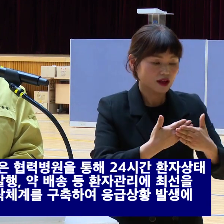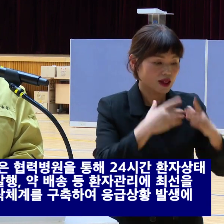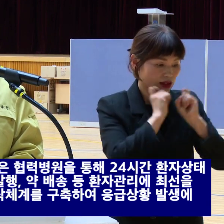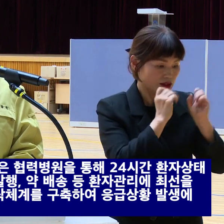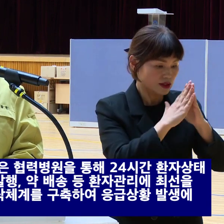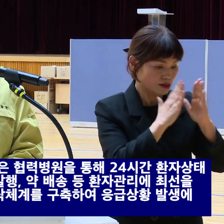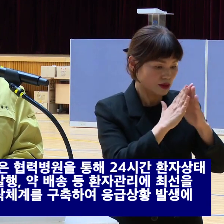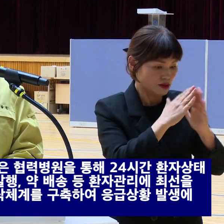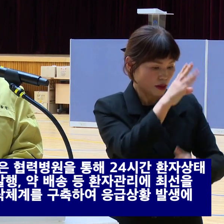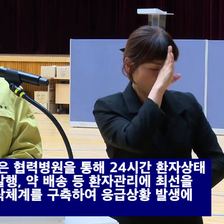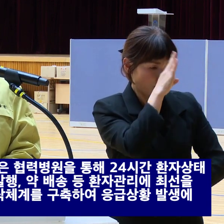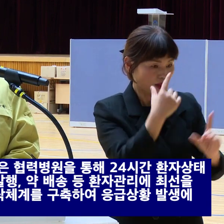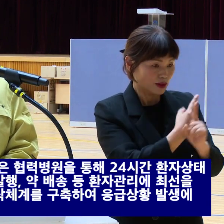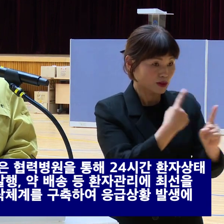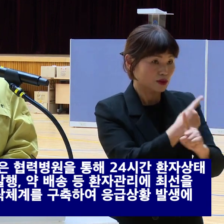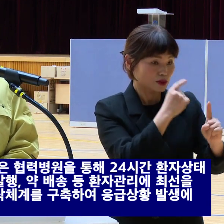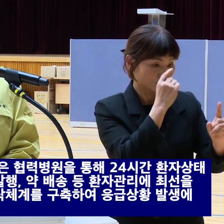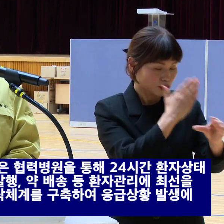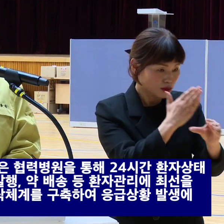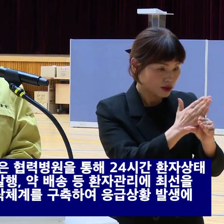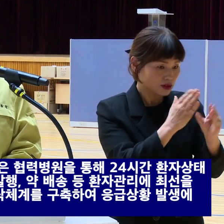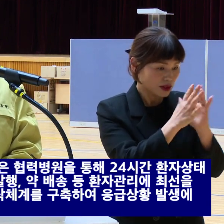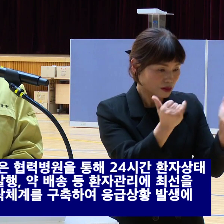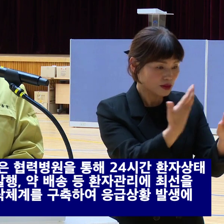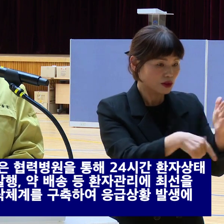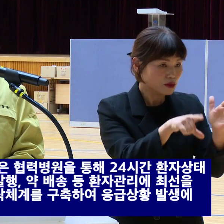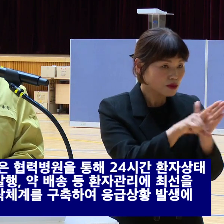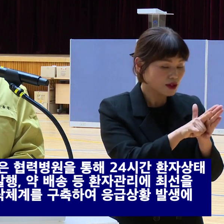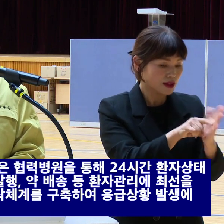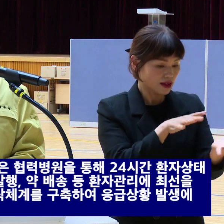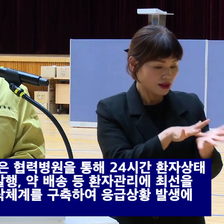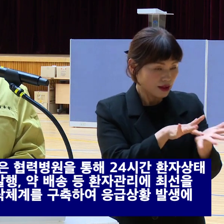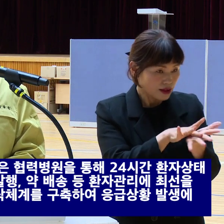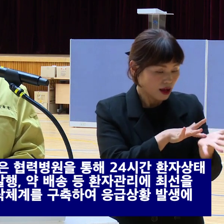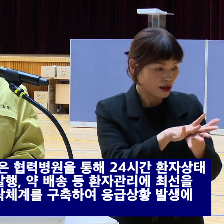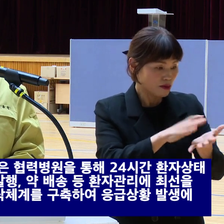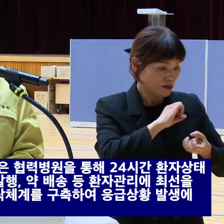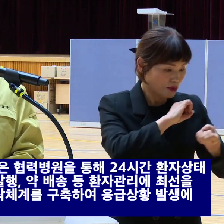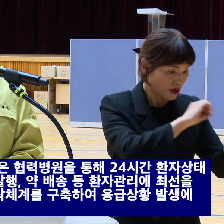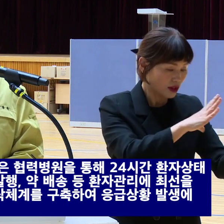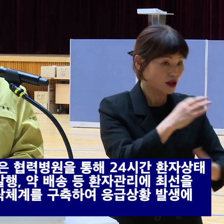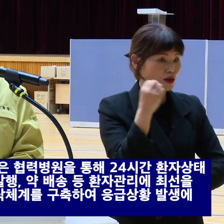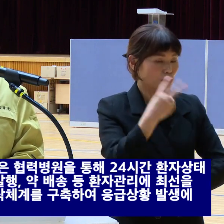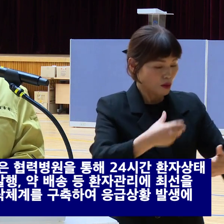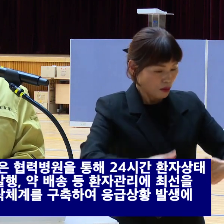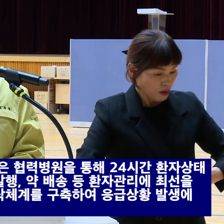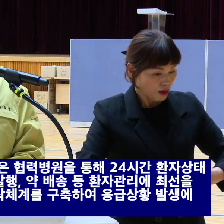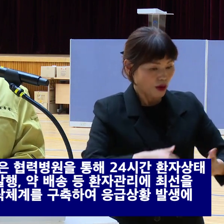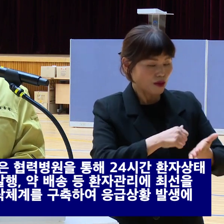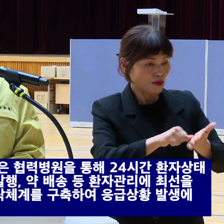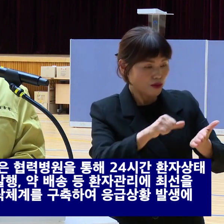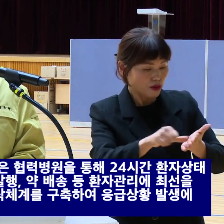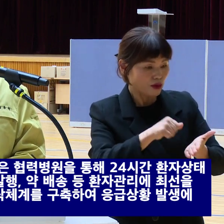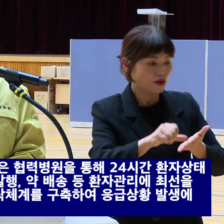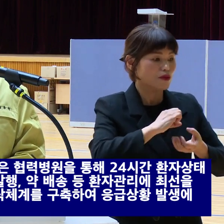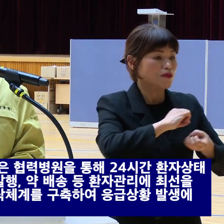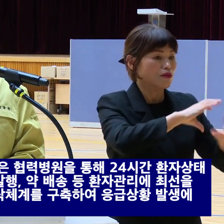모니터링과 비대면 진료 및 처방전 발행, 약 배송 등 환자 관리에 최선을 다하고